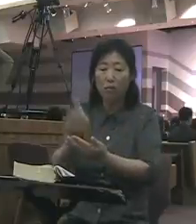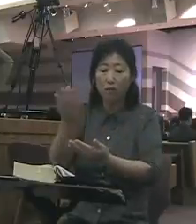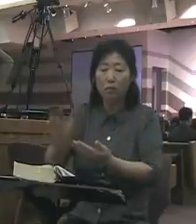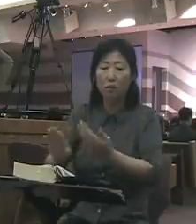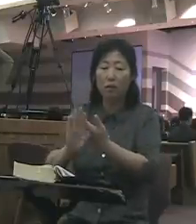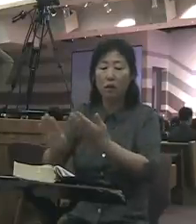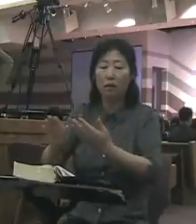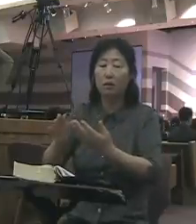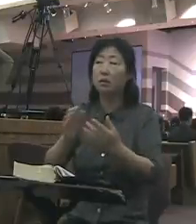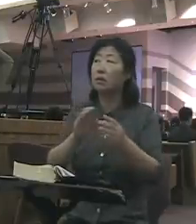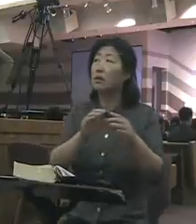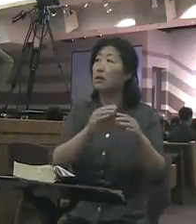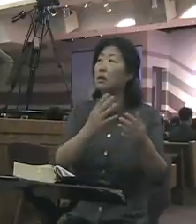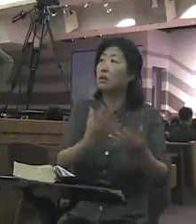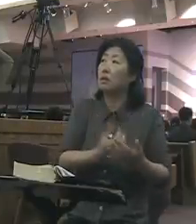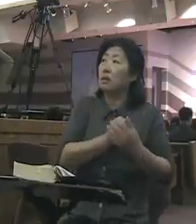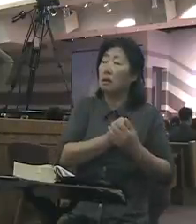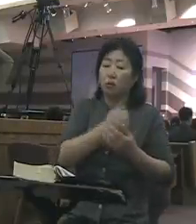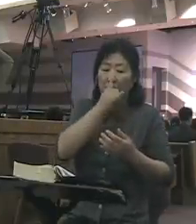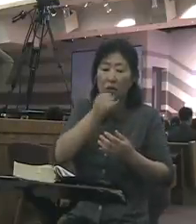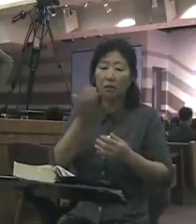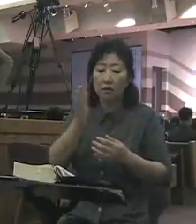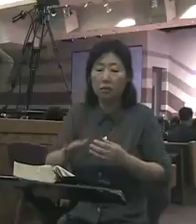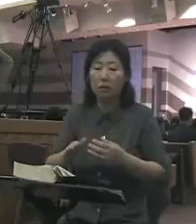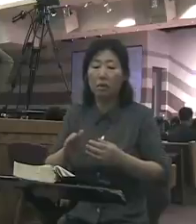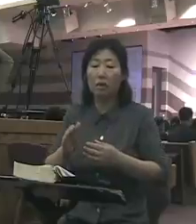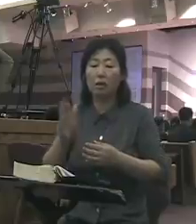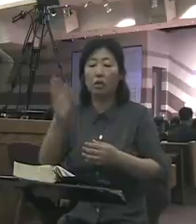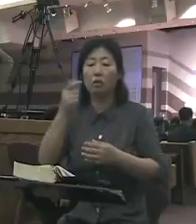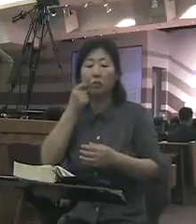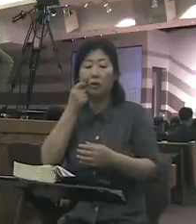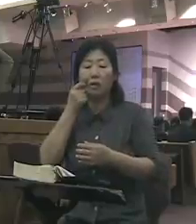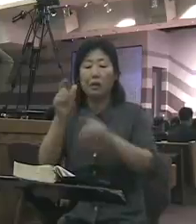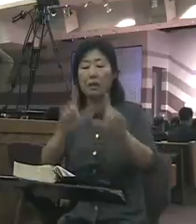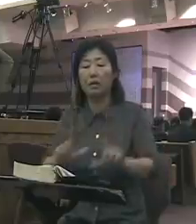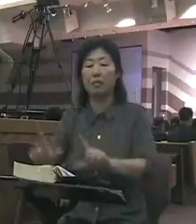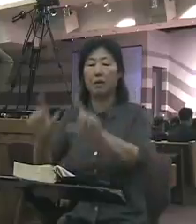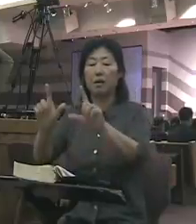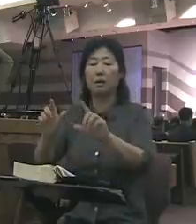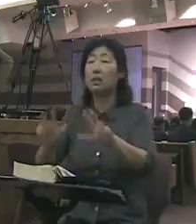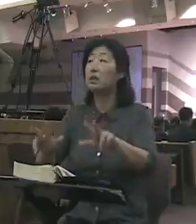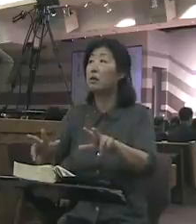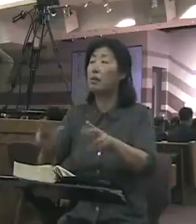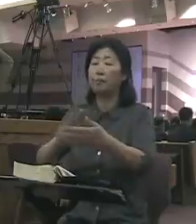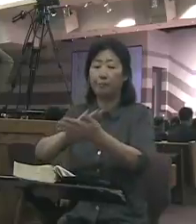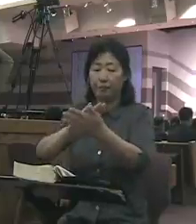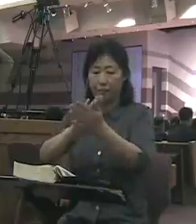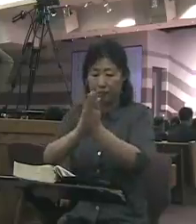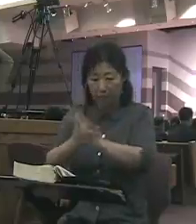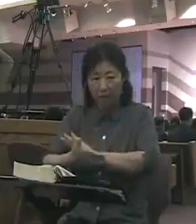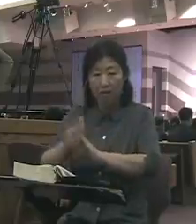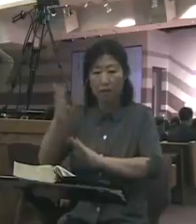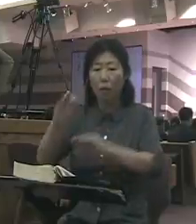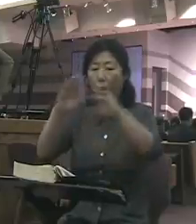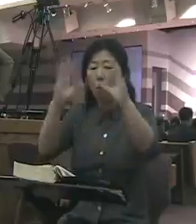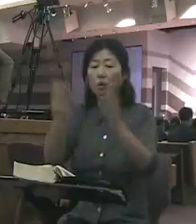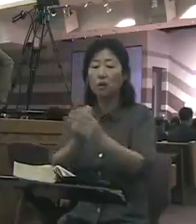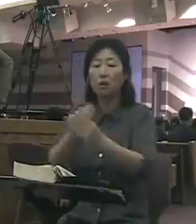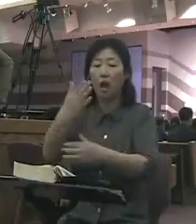있어서 그렇게 되지 못한 그의 삶이 이제는 변화되고 온전히 하나님으로 채워졌기 때문에